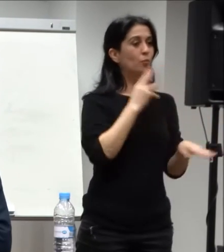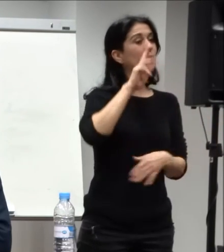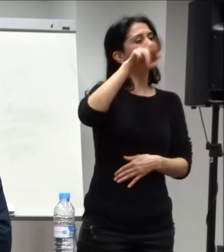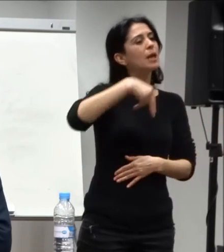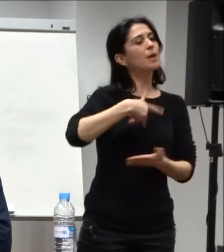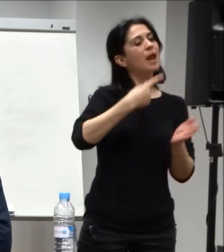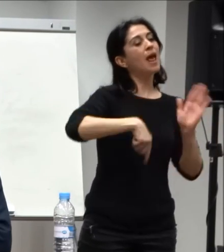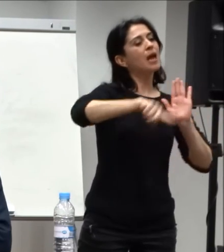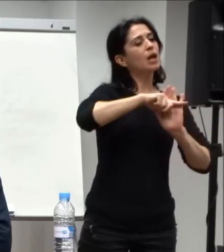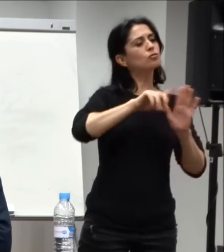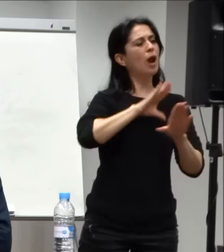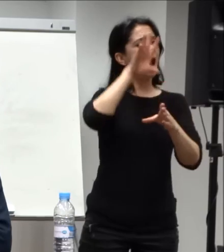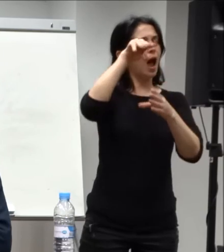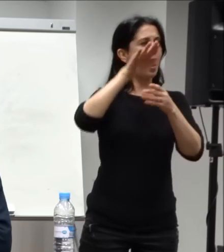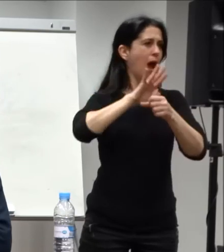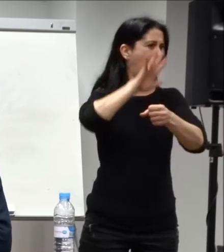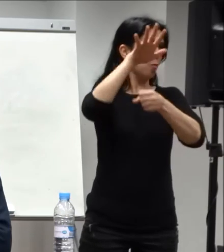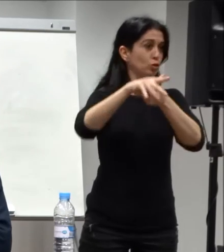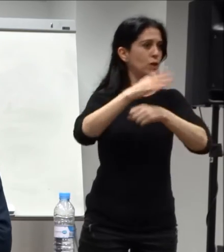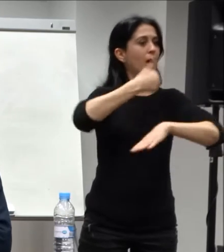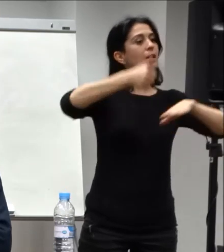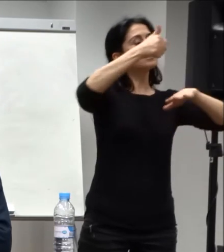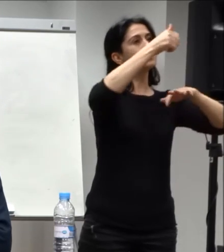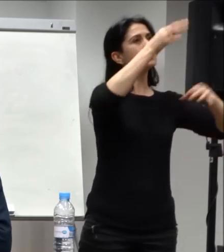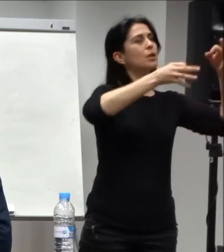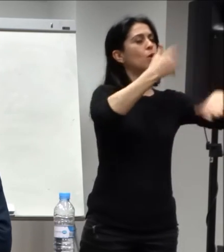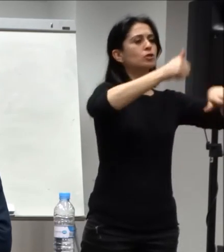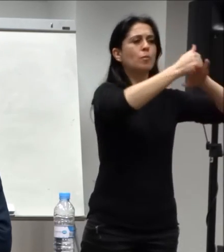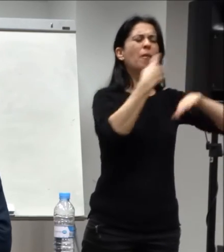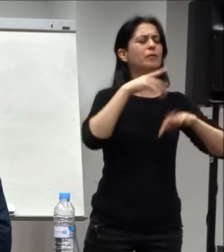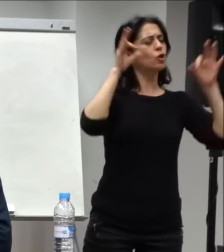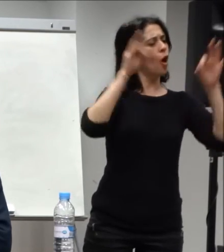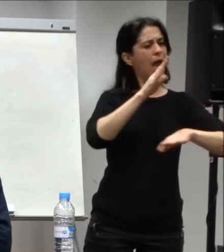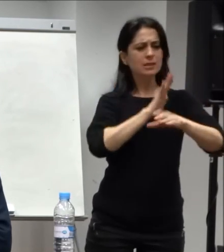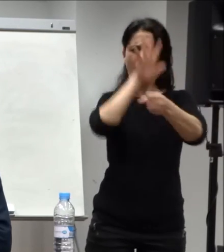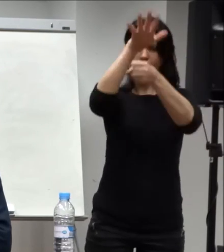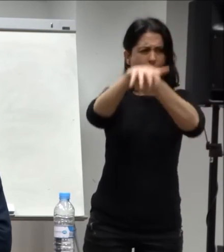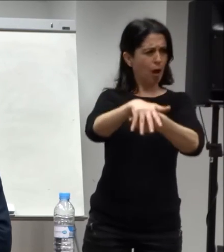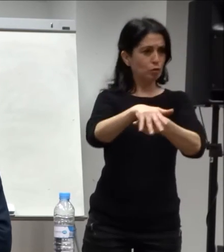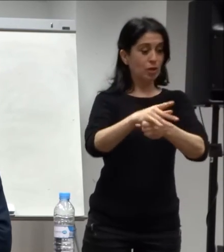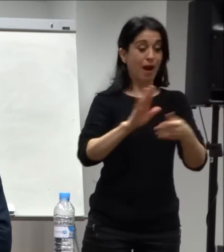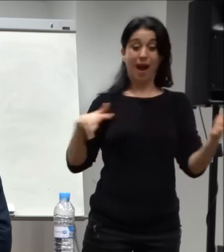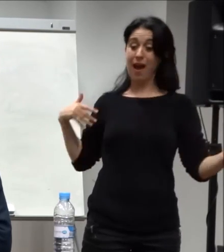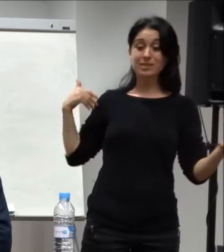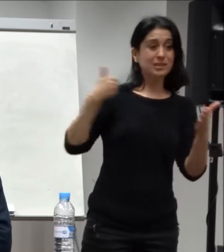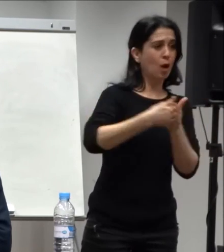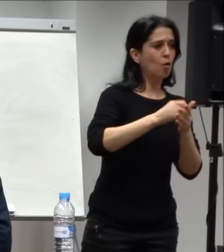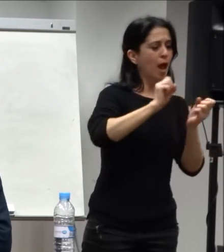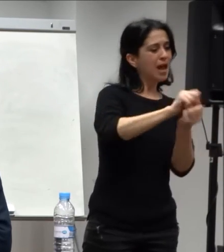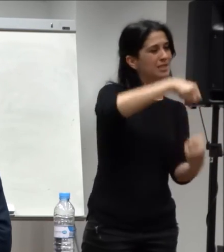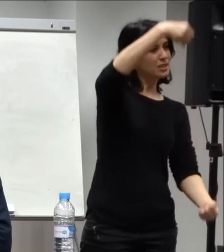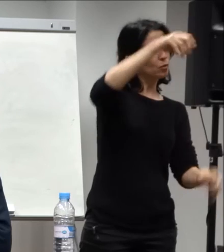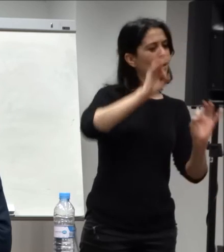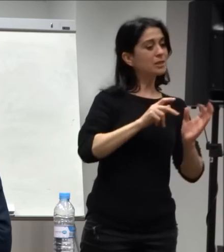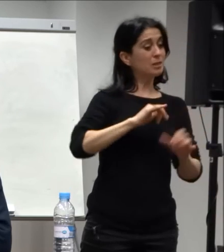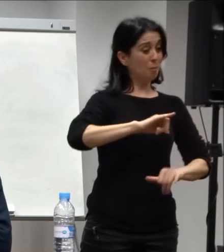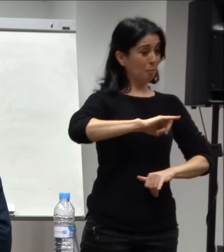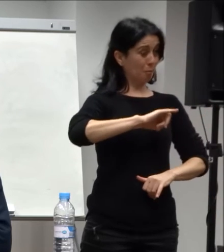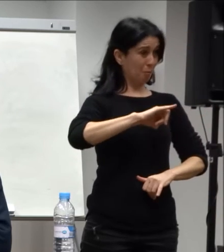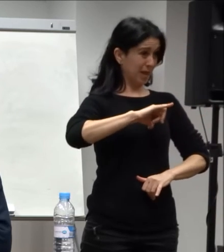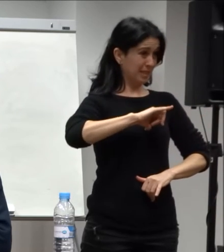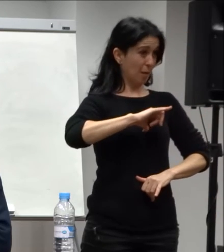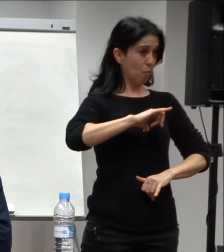hipoteca, que ya las ha declarado el Supremo abusivas. Hasta ahora, en todas y cada una de las escrituras de préstamo, el consumidor se hacía